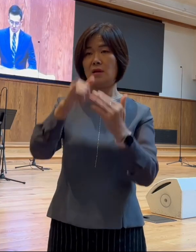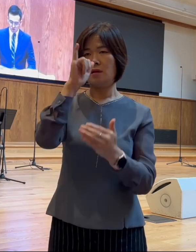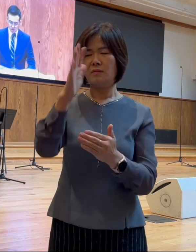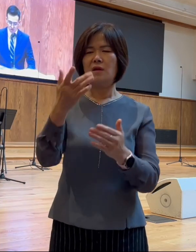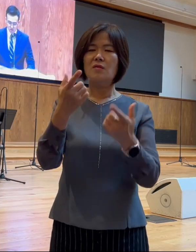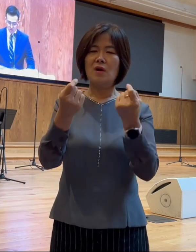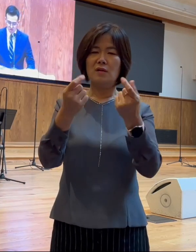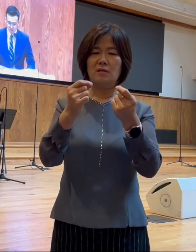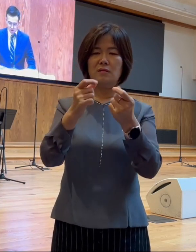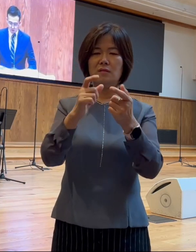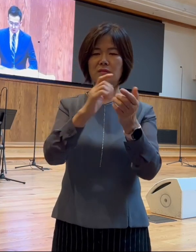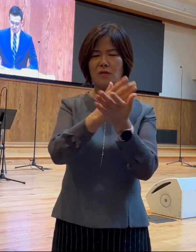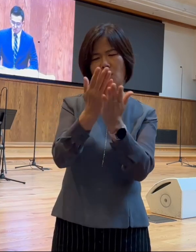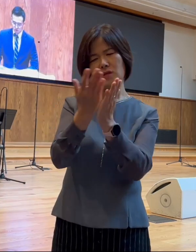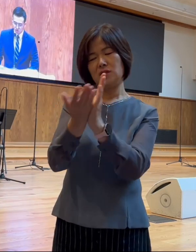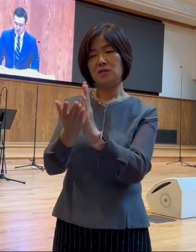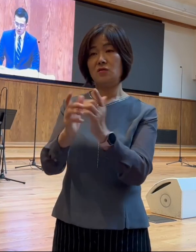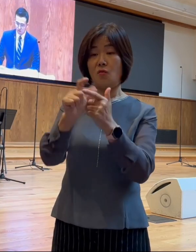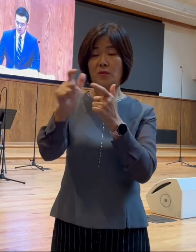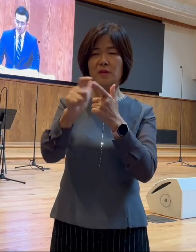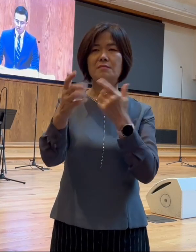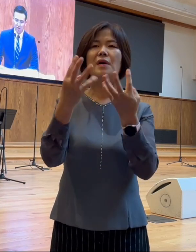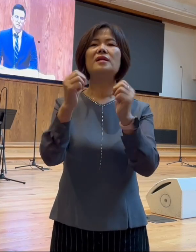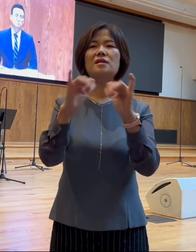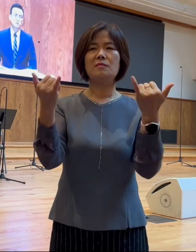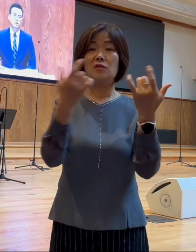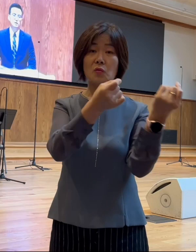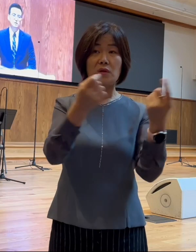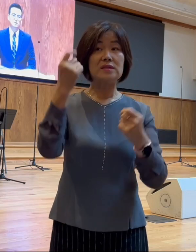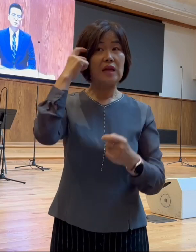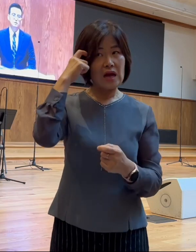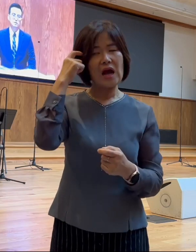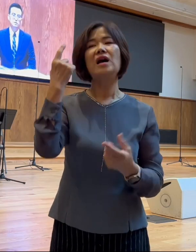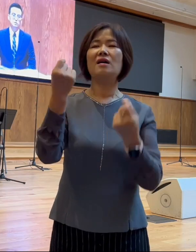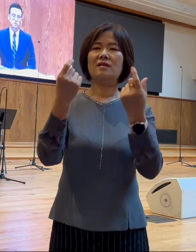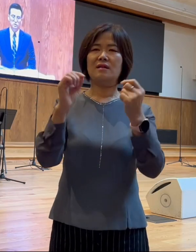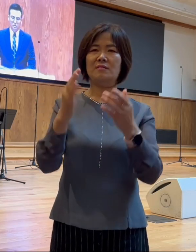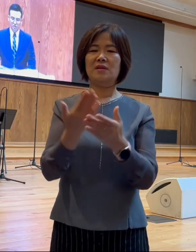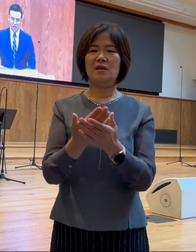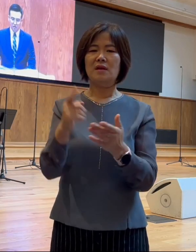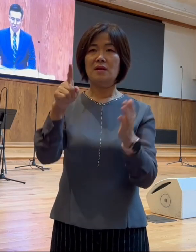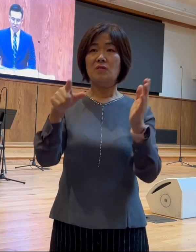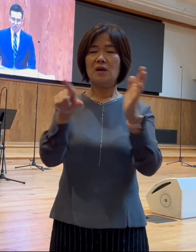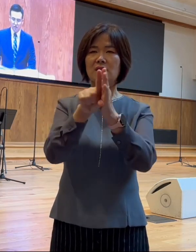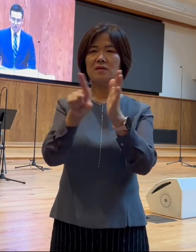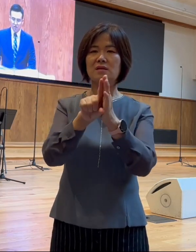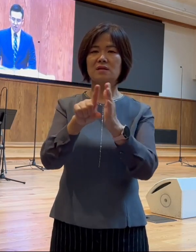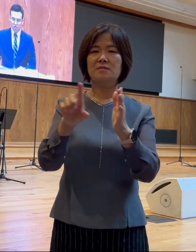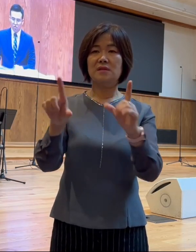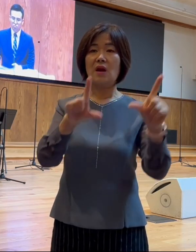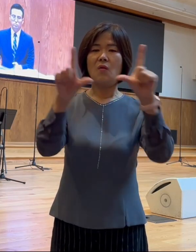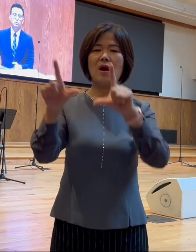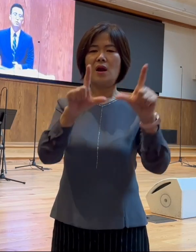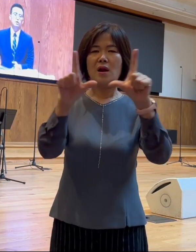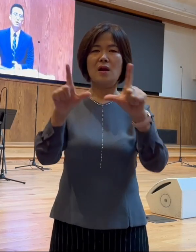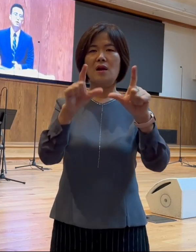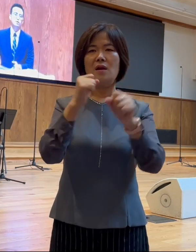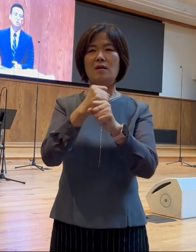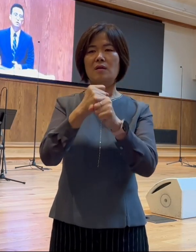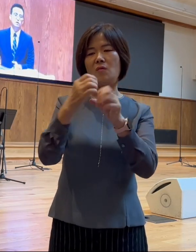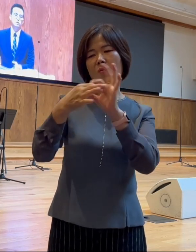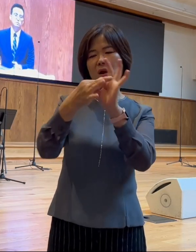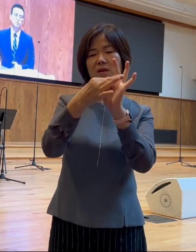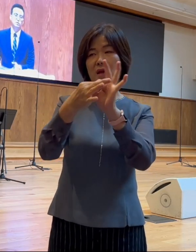고민들, 아마 많은 분들이 공감하실 것 같습니다. 이것이 우리 신앙생활의 여러 부분과